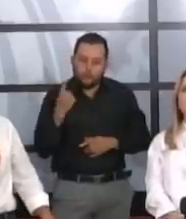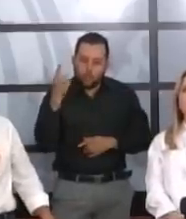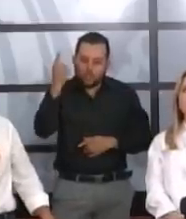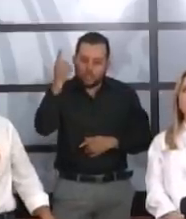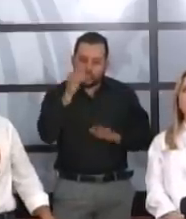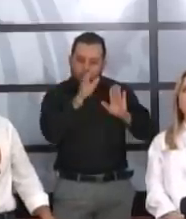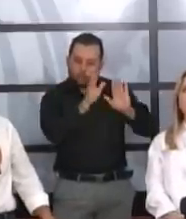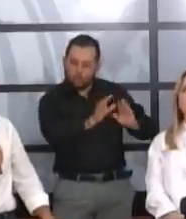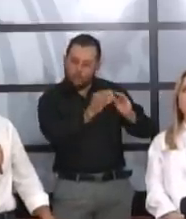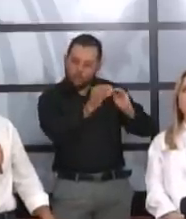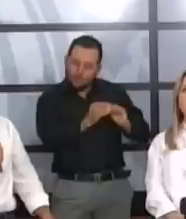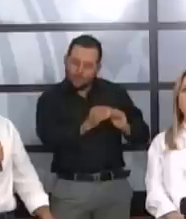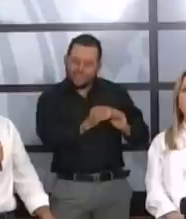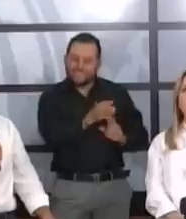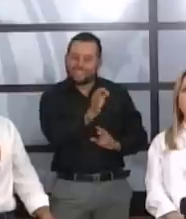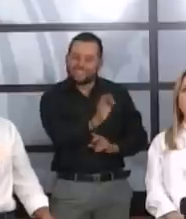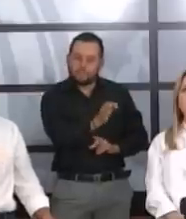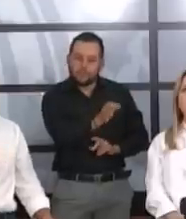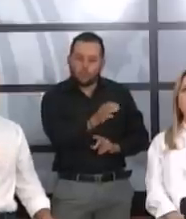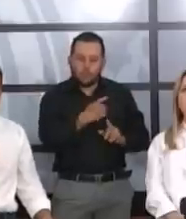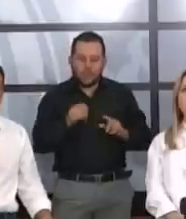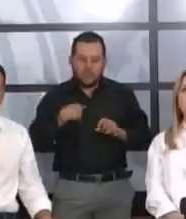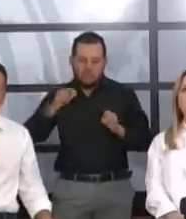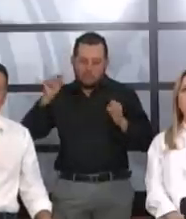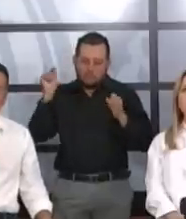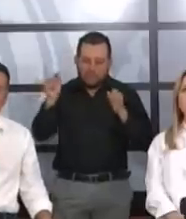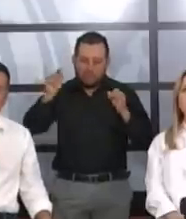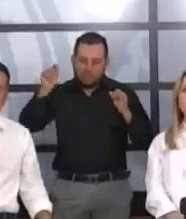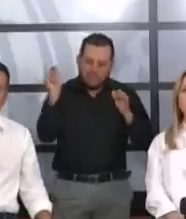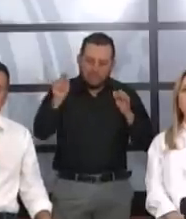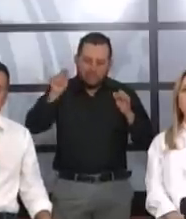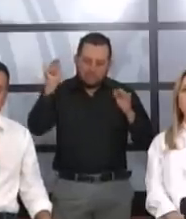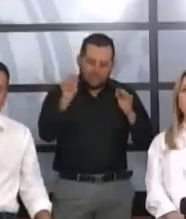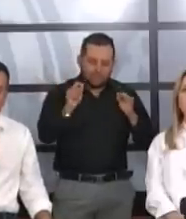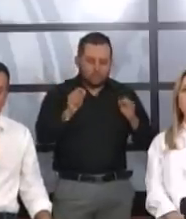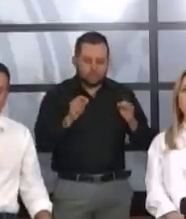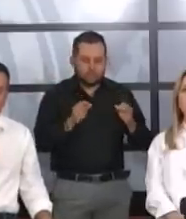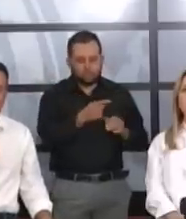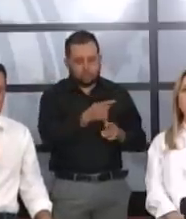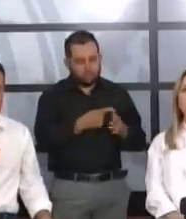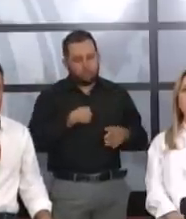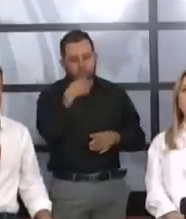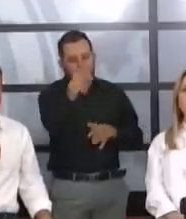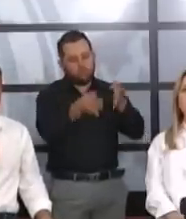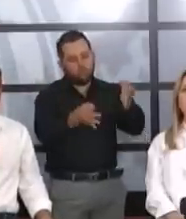es que suele condenar públicamente cuando usted no es juez.